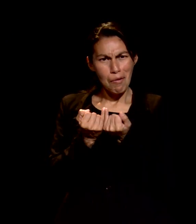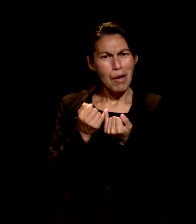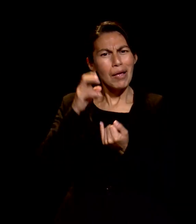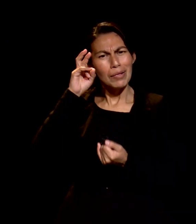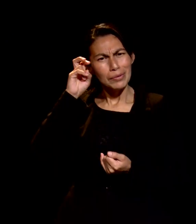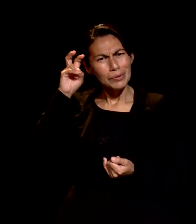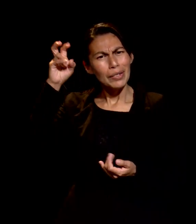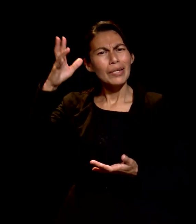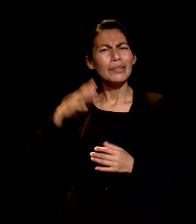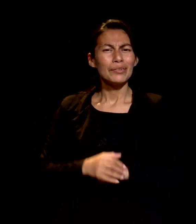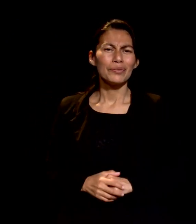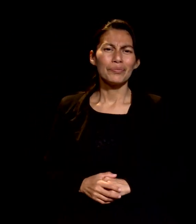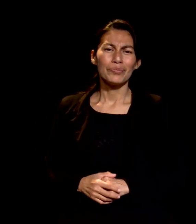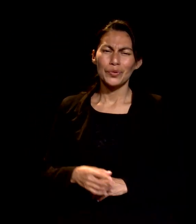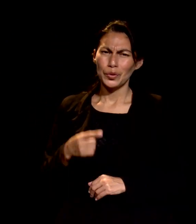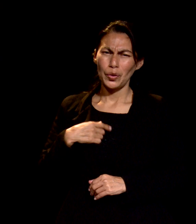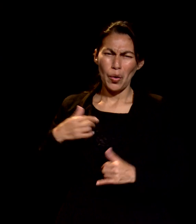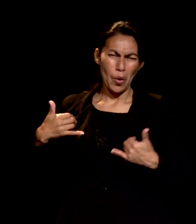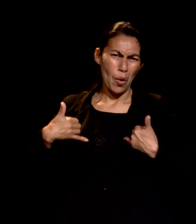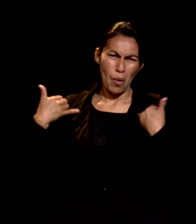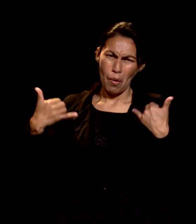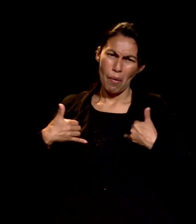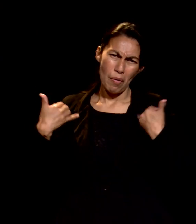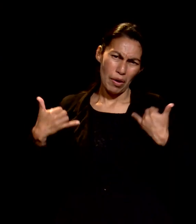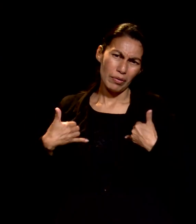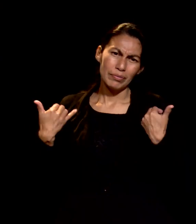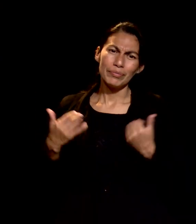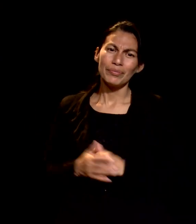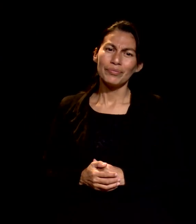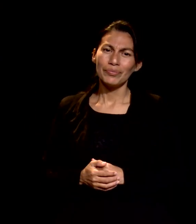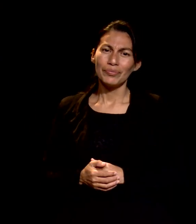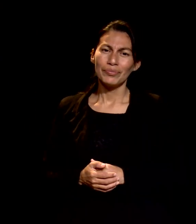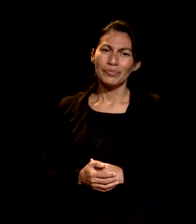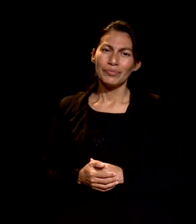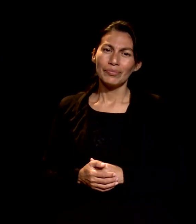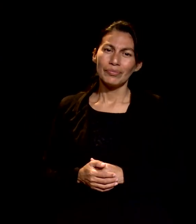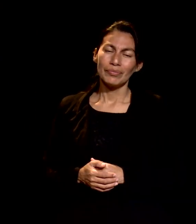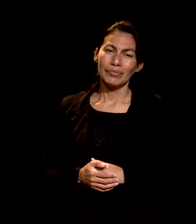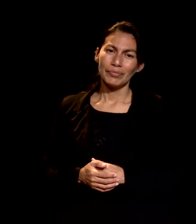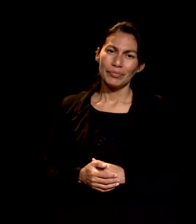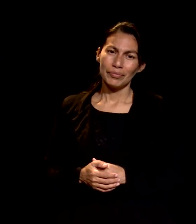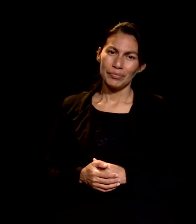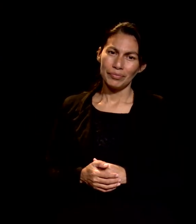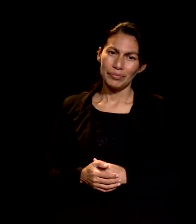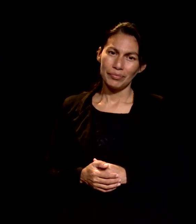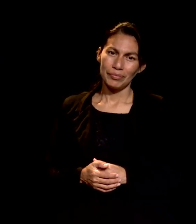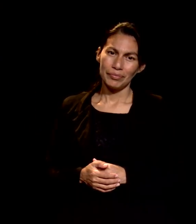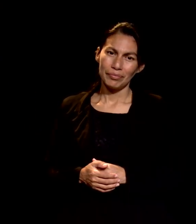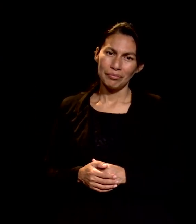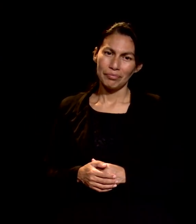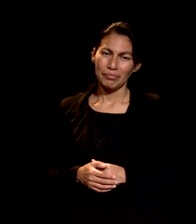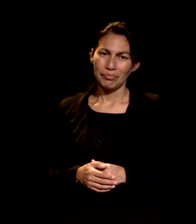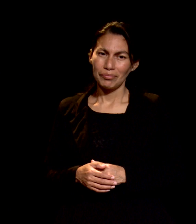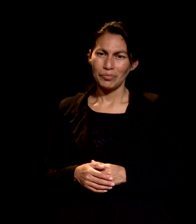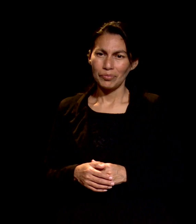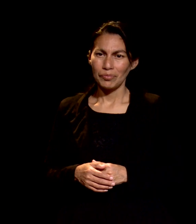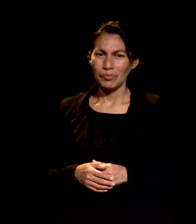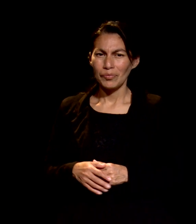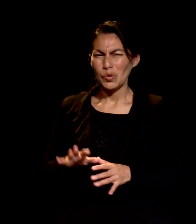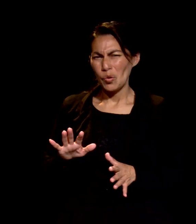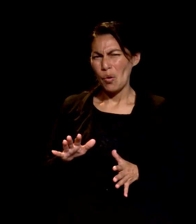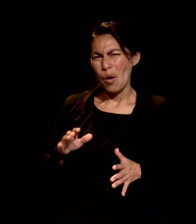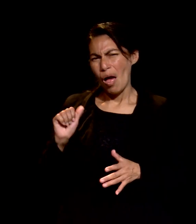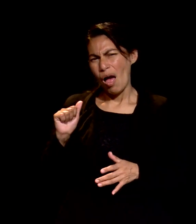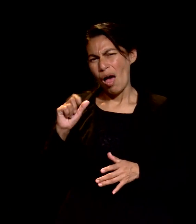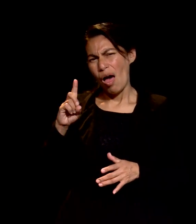con un sueño. Era yo muy joven, yo creo que dentro de los años de la adolescencia y este,